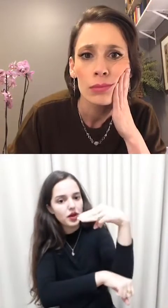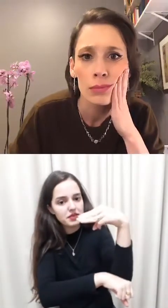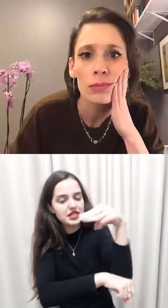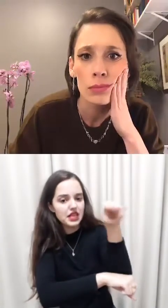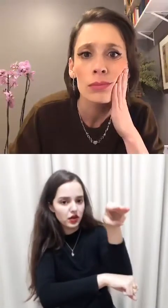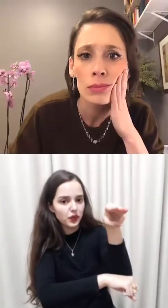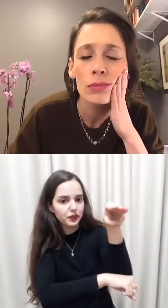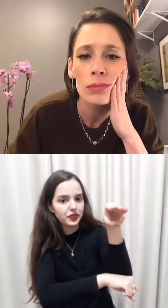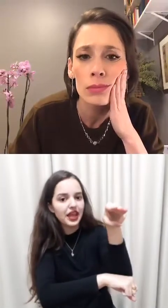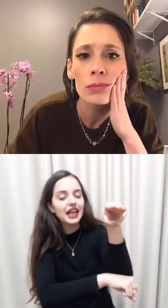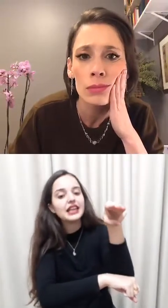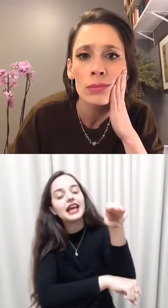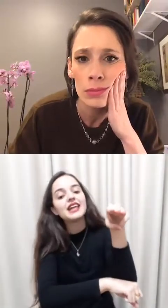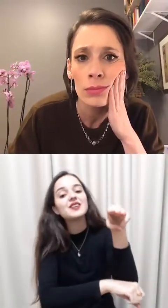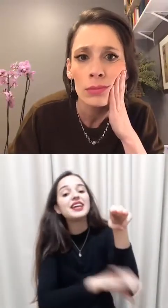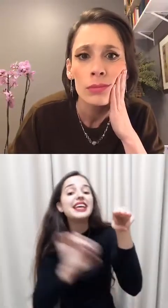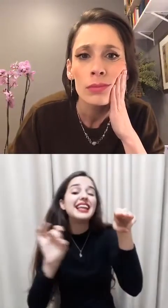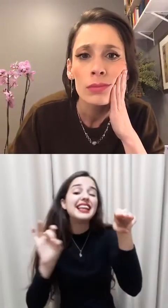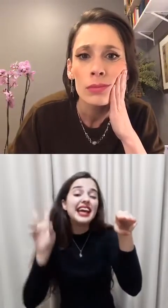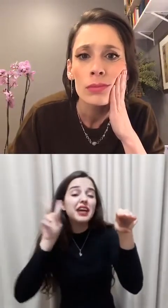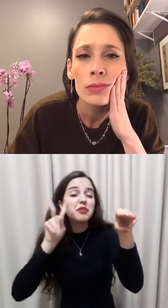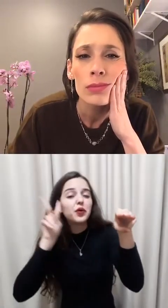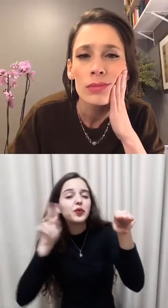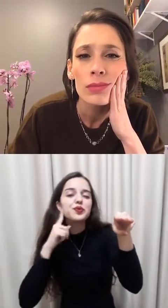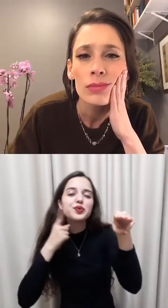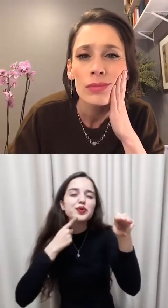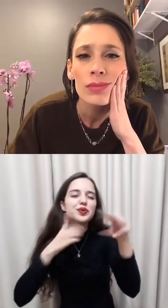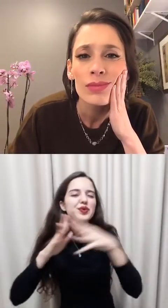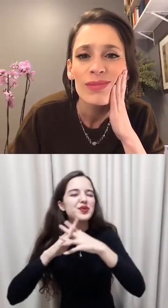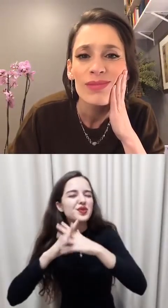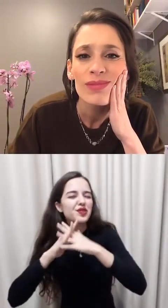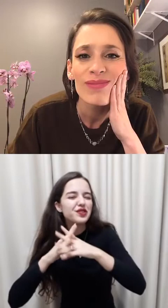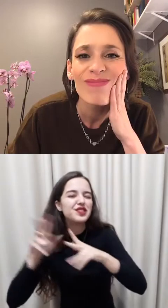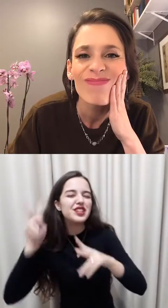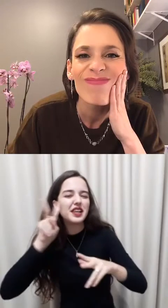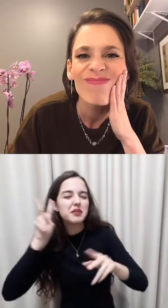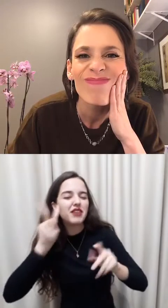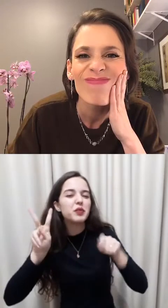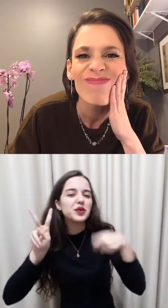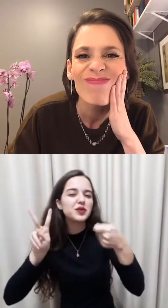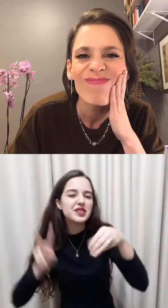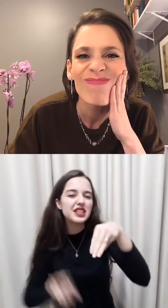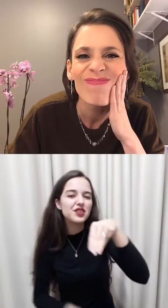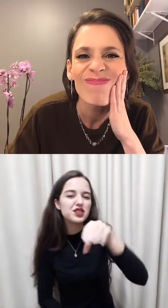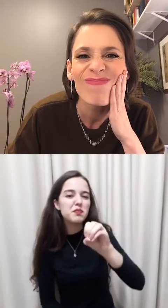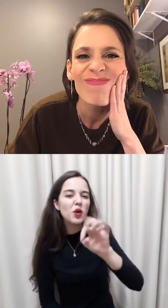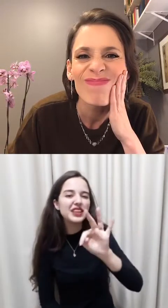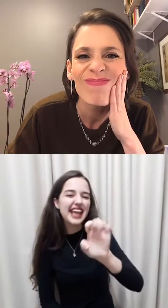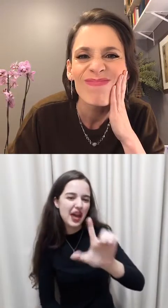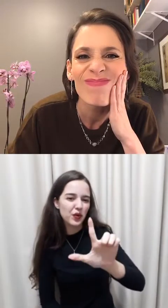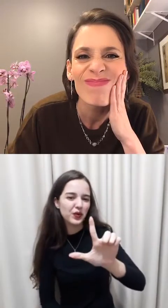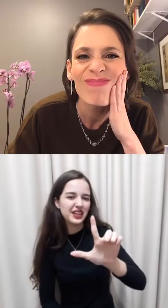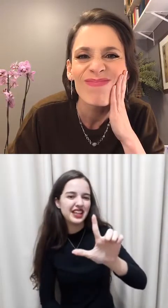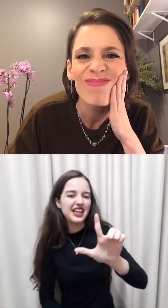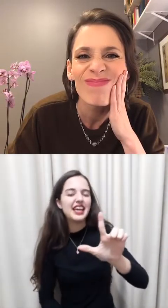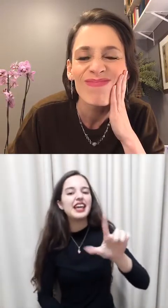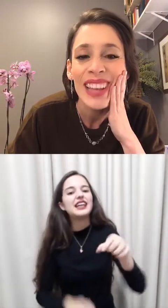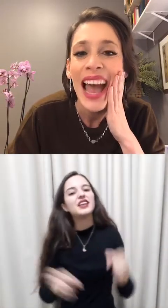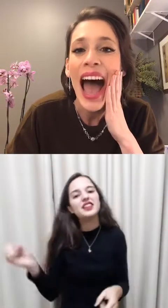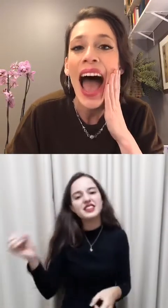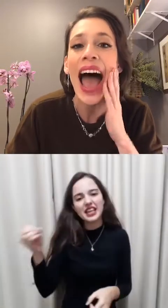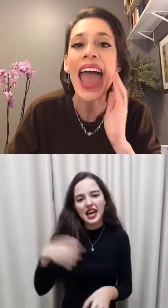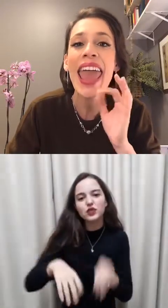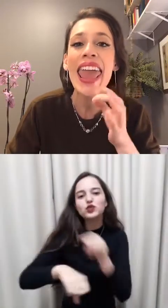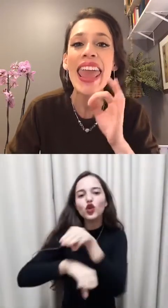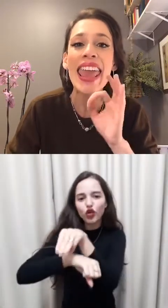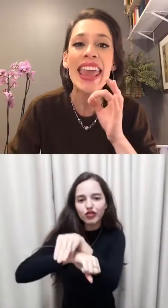o Mzinho, tá? Só que lembra, alguns surdos confundiam, lembrava muito com o sinal de motel. Então, eles